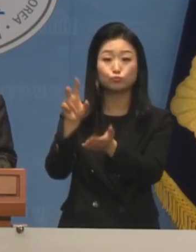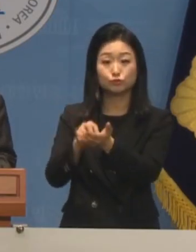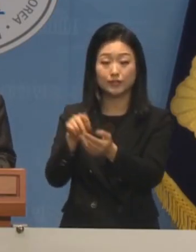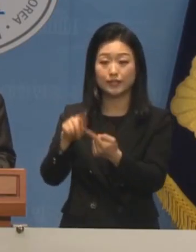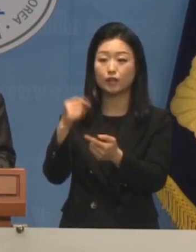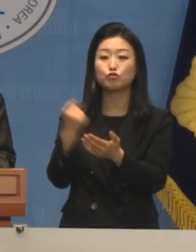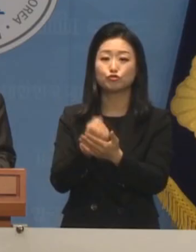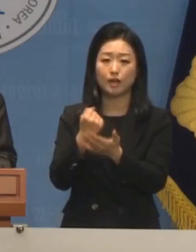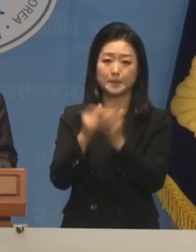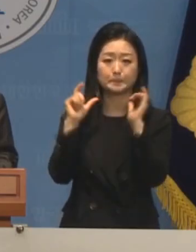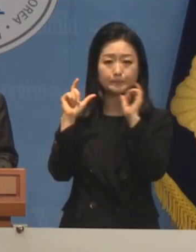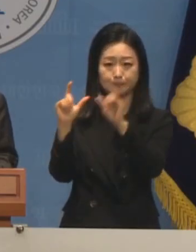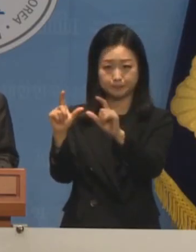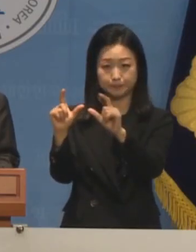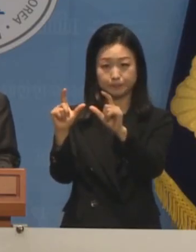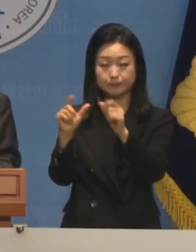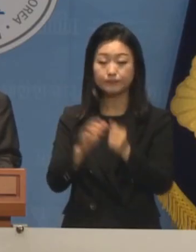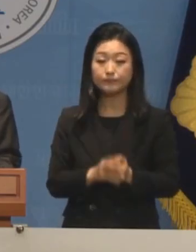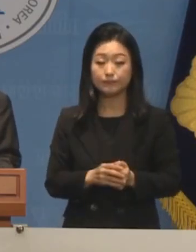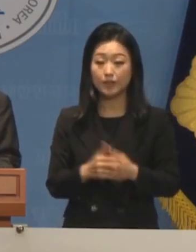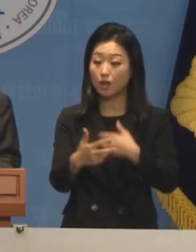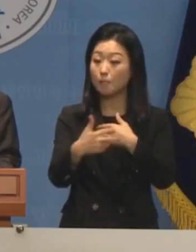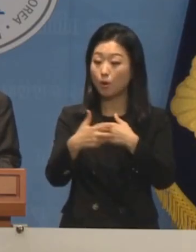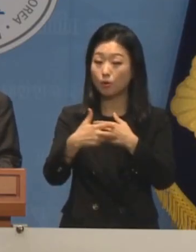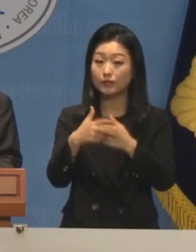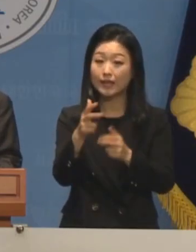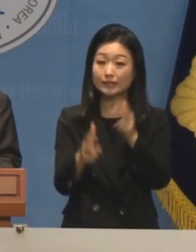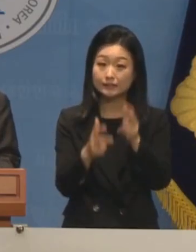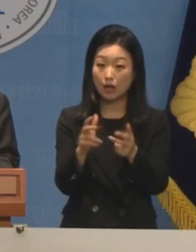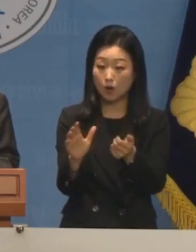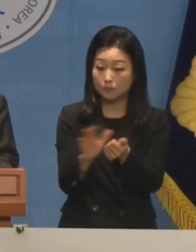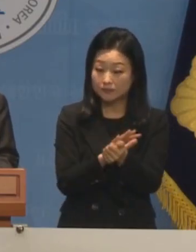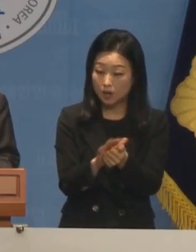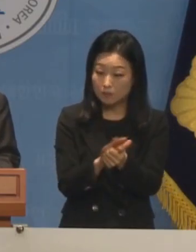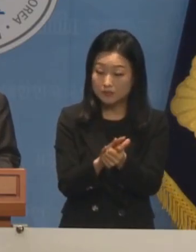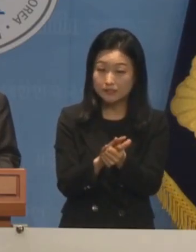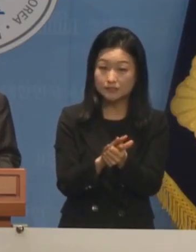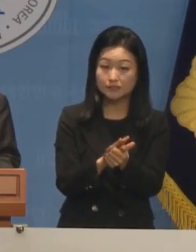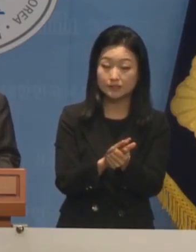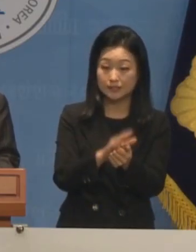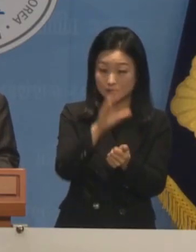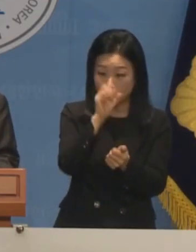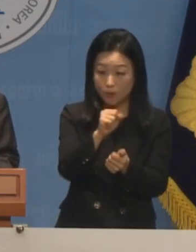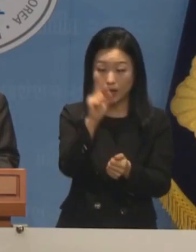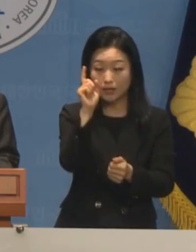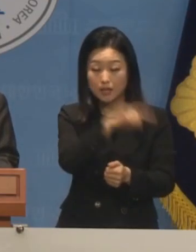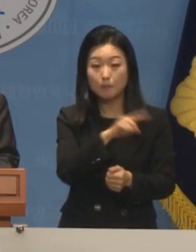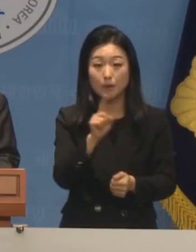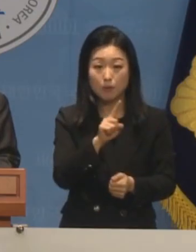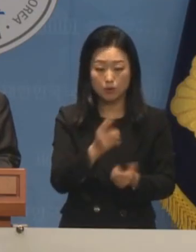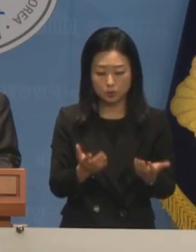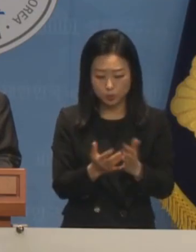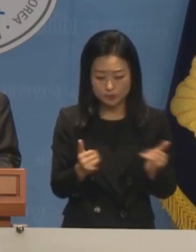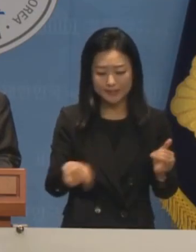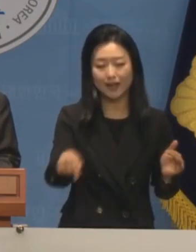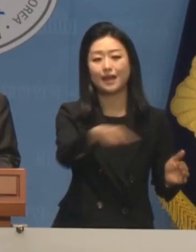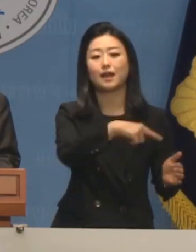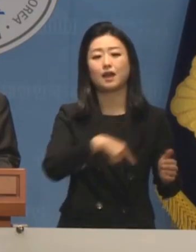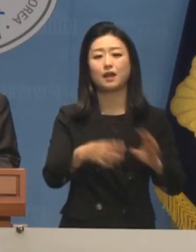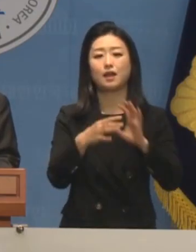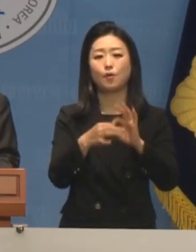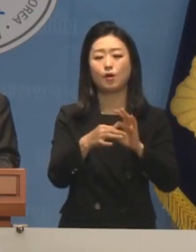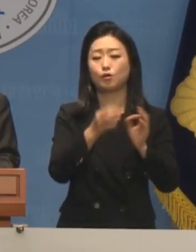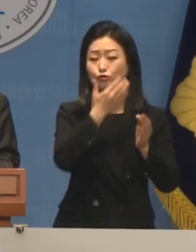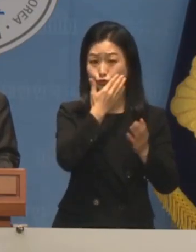표합니다 그 산업의 서비스의 질은 그 산업에 종사하는 노동자들의 노동 환경으로부터 나옵니다 오늘 기자